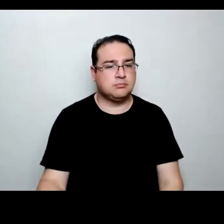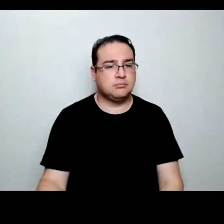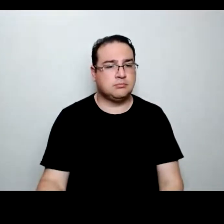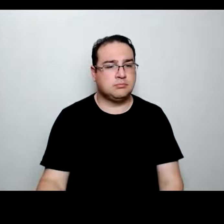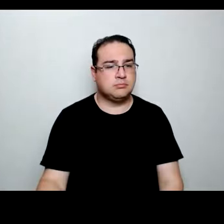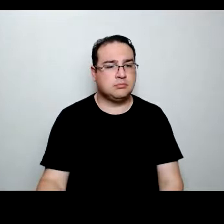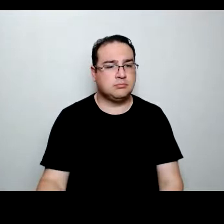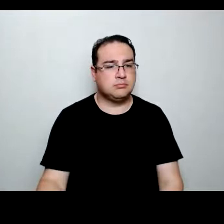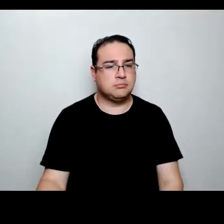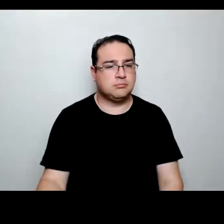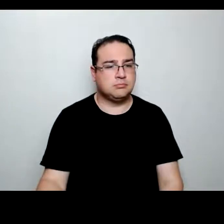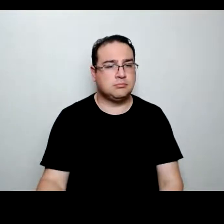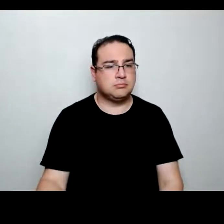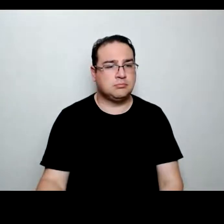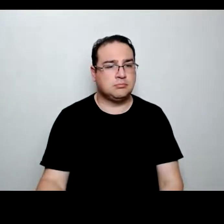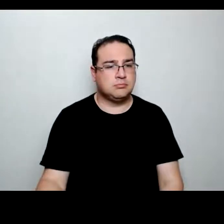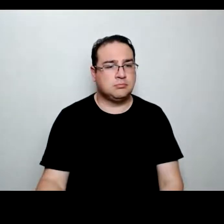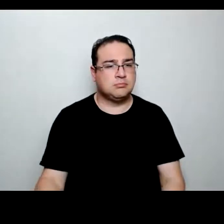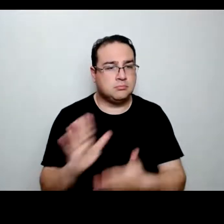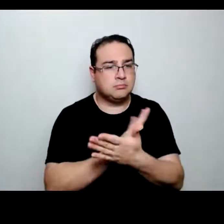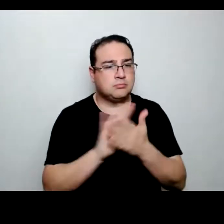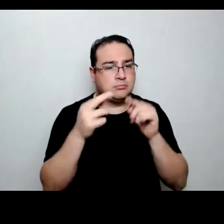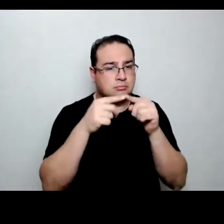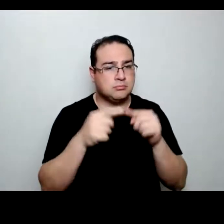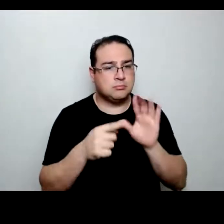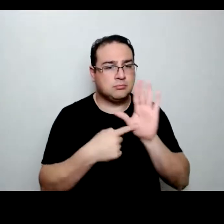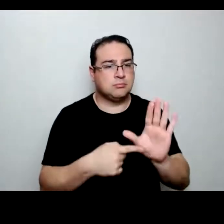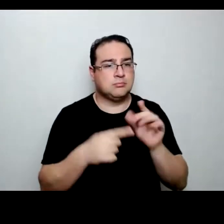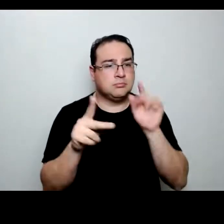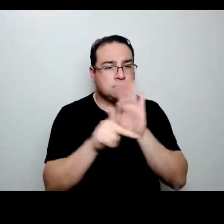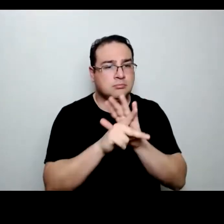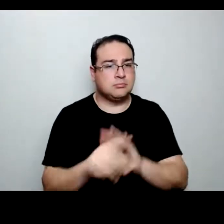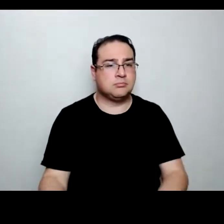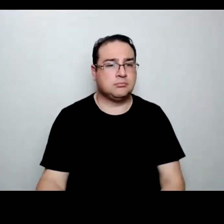acordo com algum critério relevante para ele.